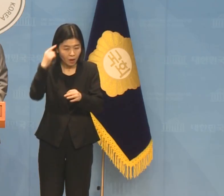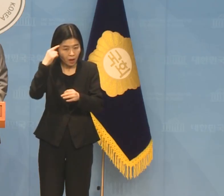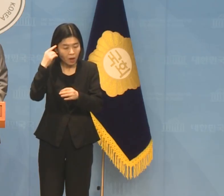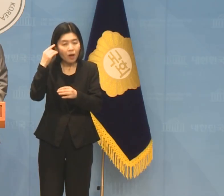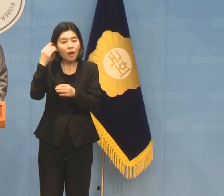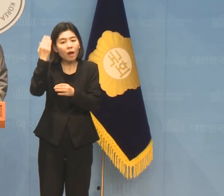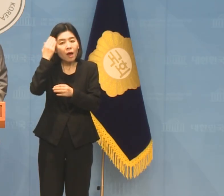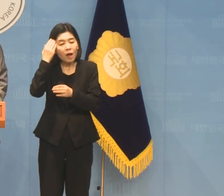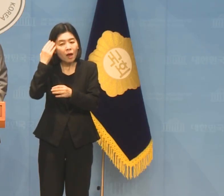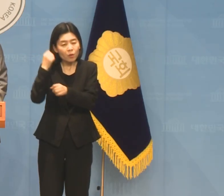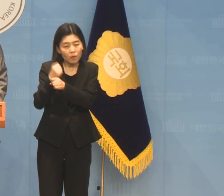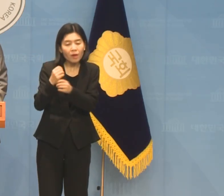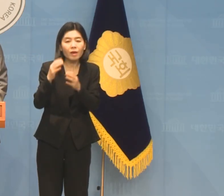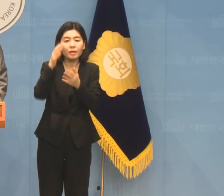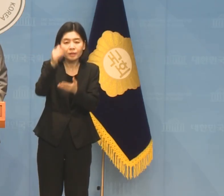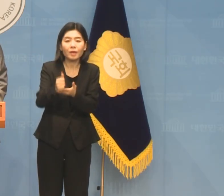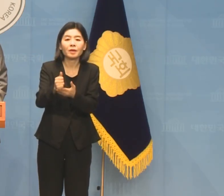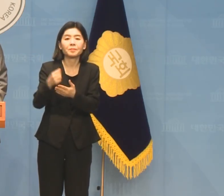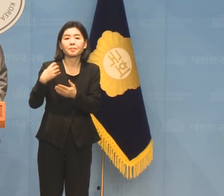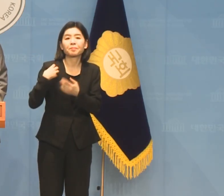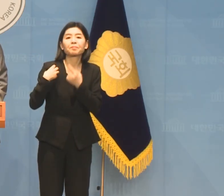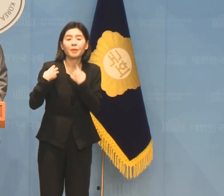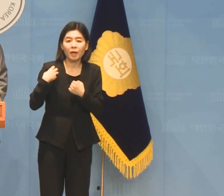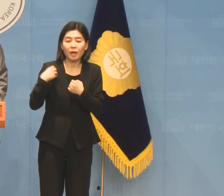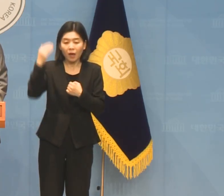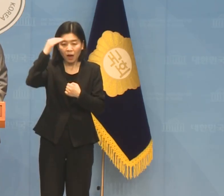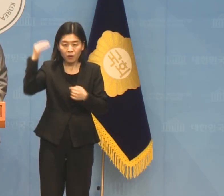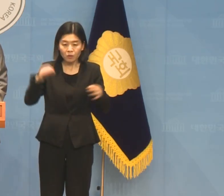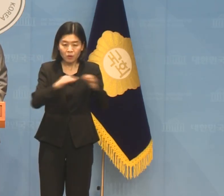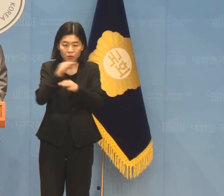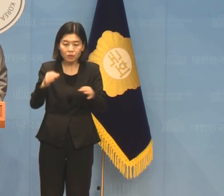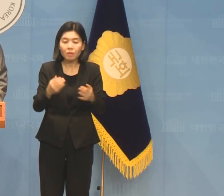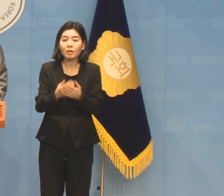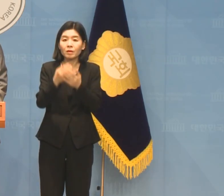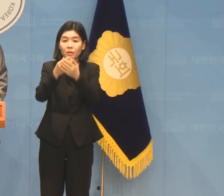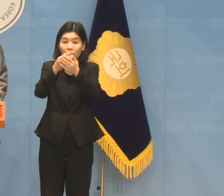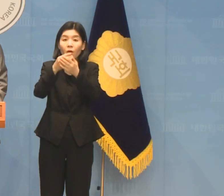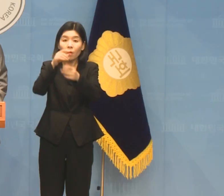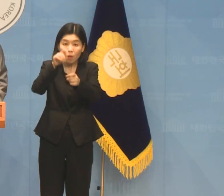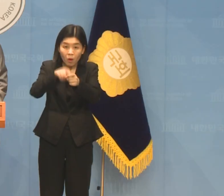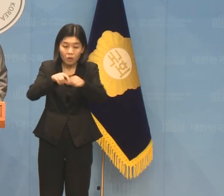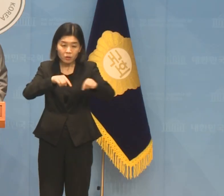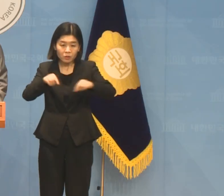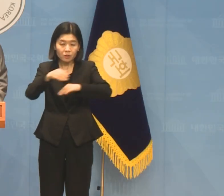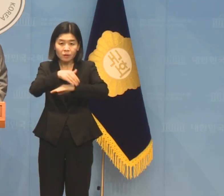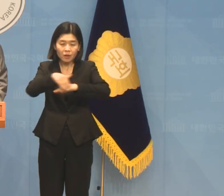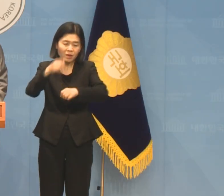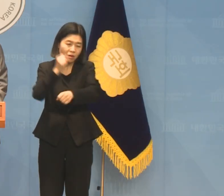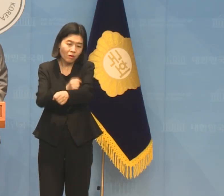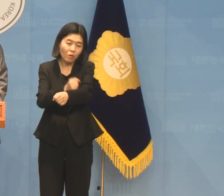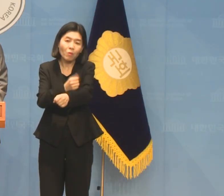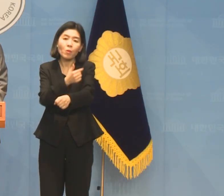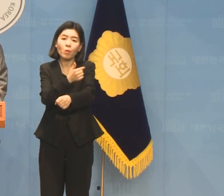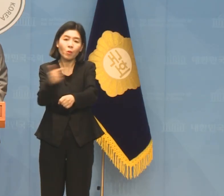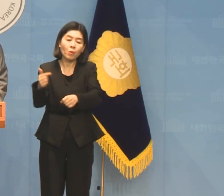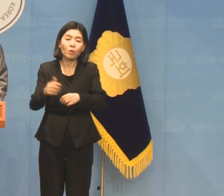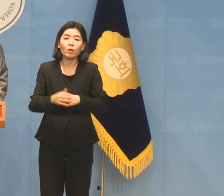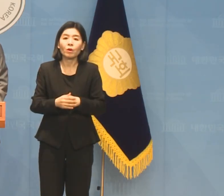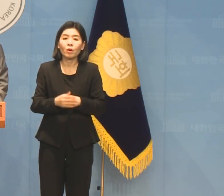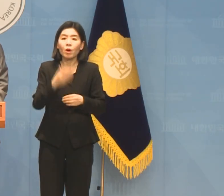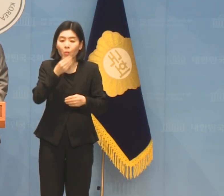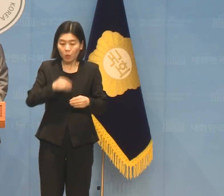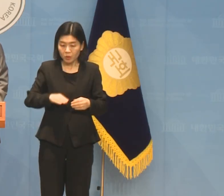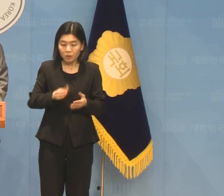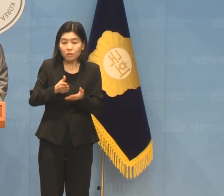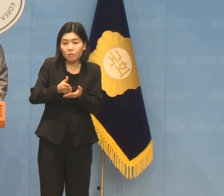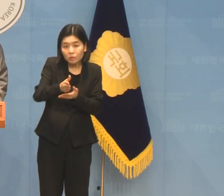한국경제학회장을 역임하셨고 우리나라 경제발전에 정책적으로 크게 기여하신 분입니다. 복지